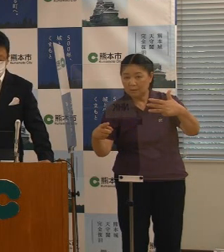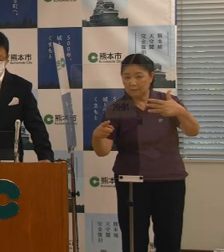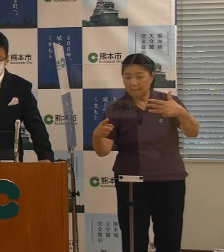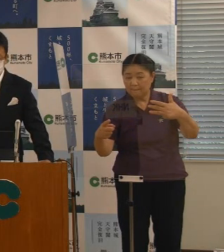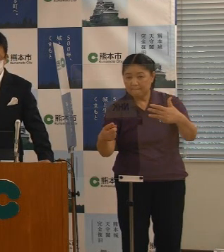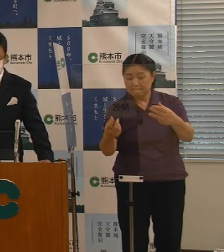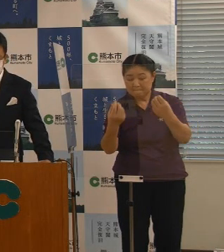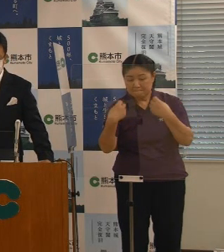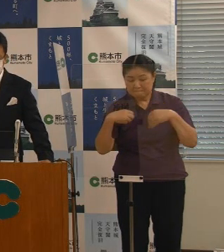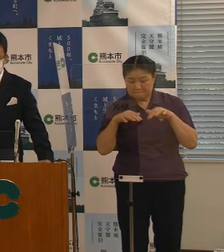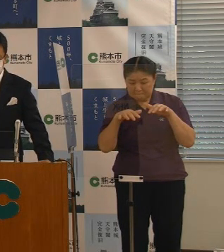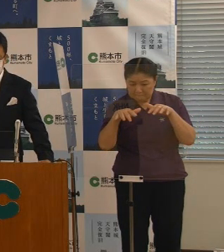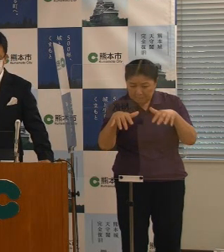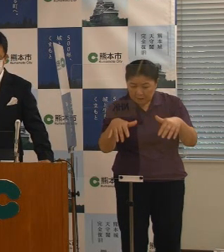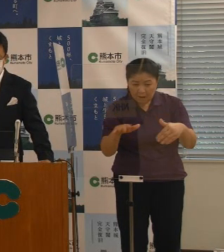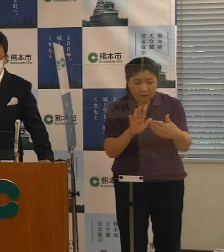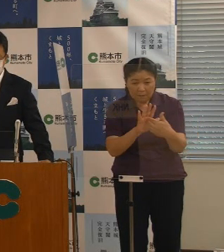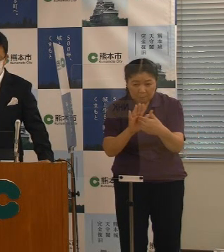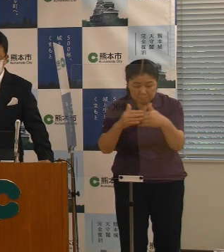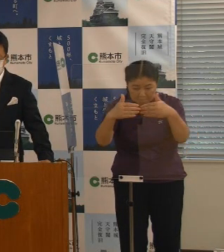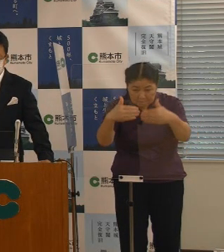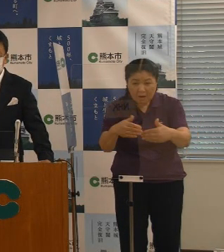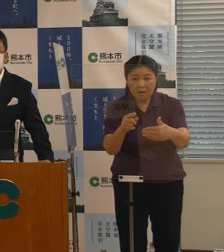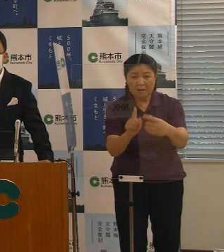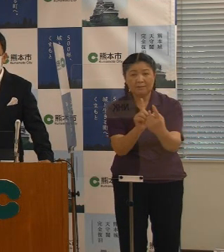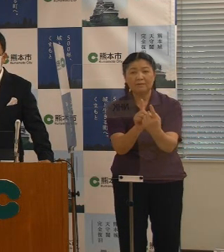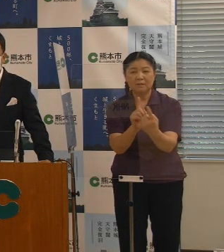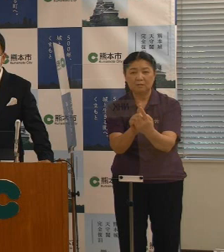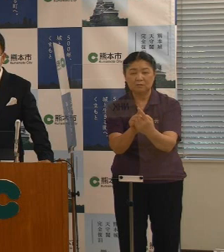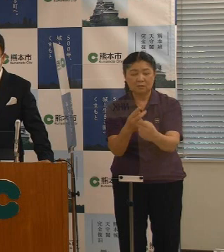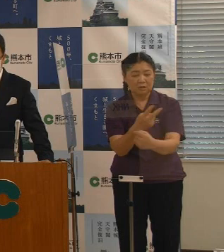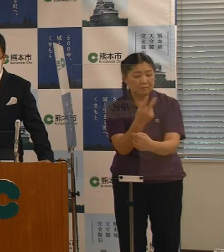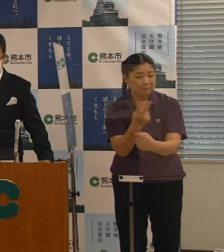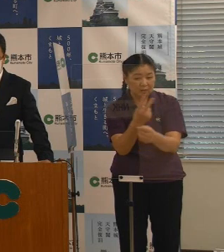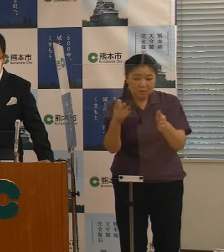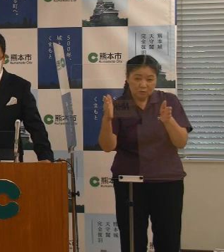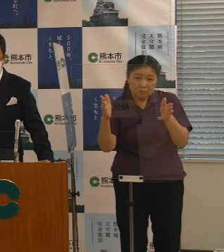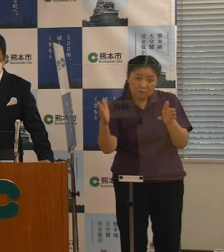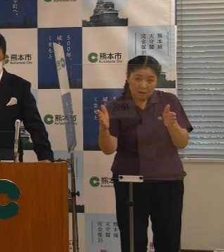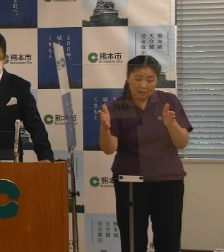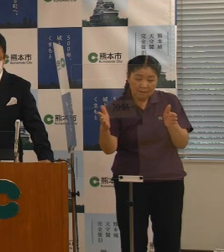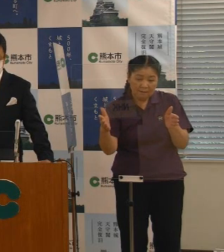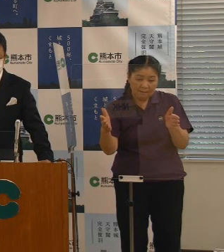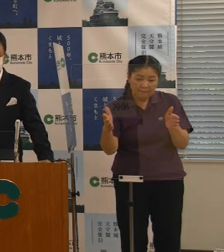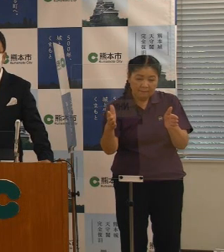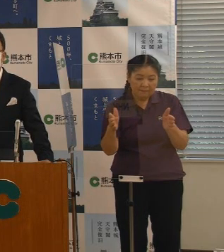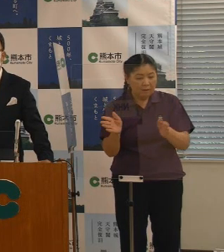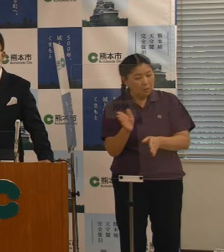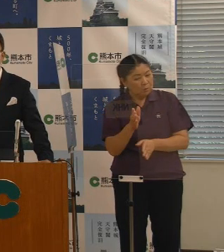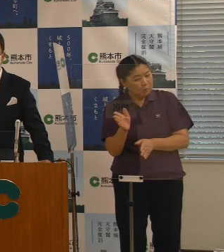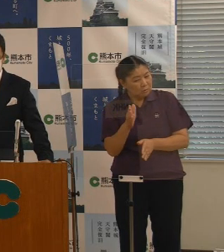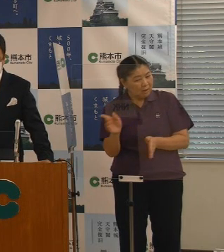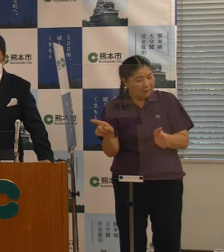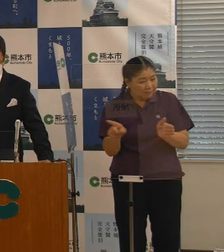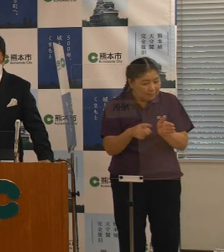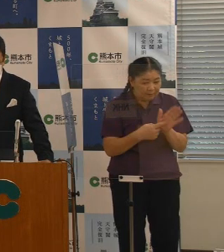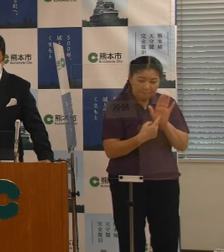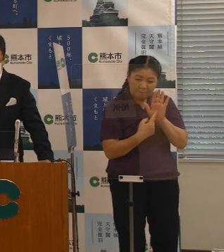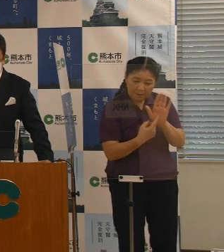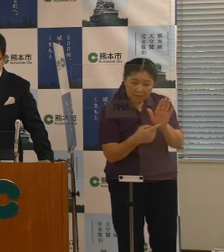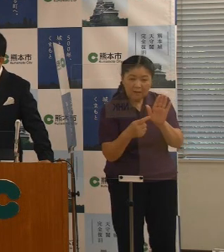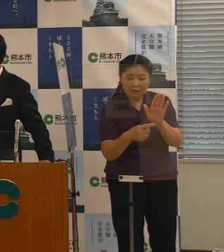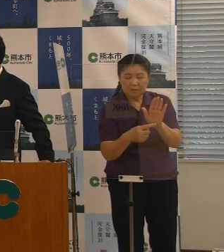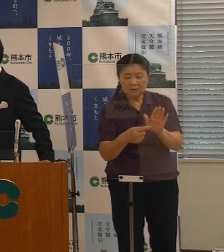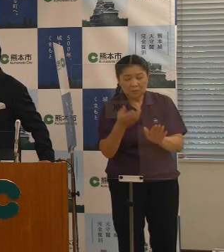ん延防止等重点措置による対策の効果が、2週間程度で、現れるというふうに仮定をした場